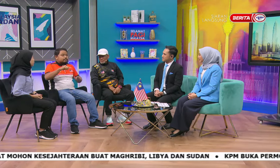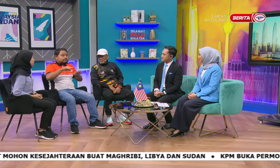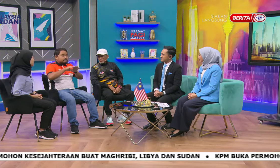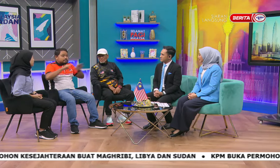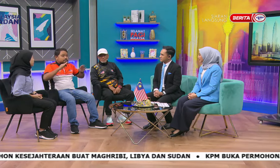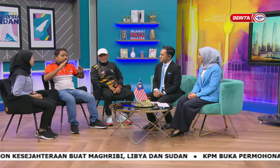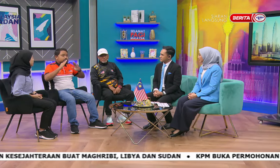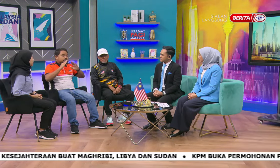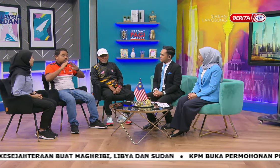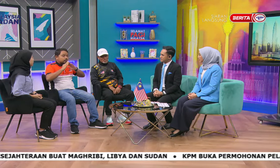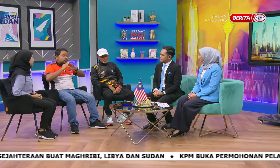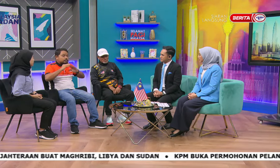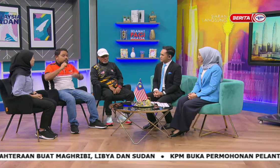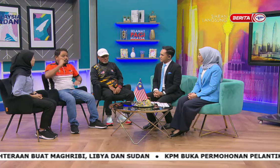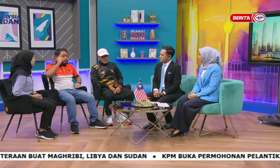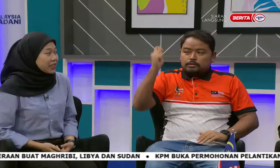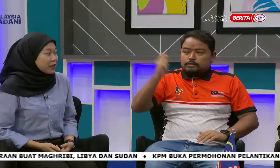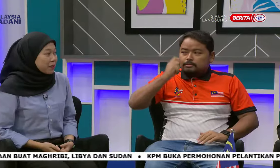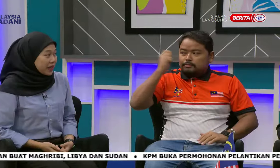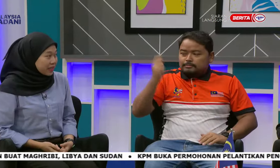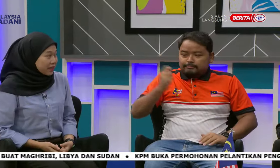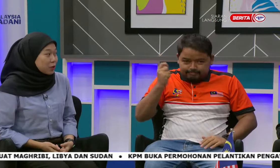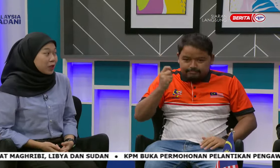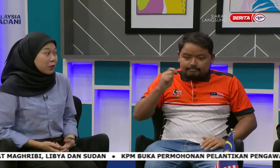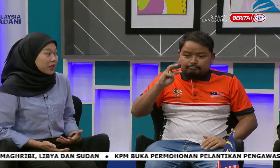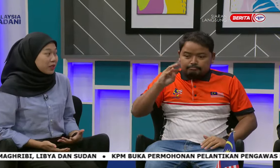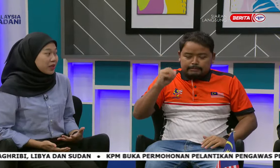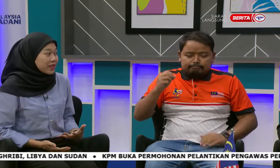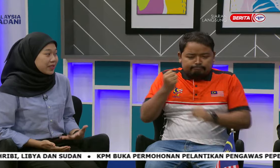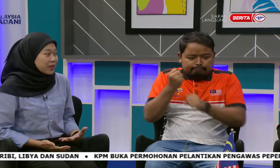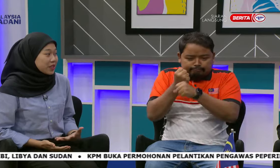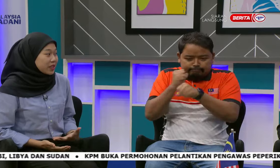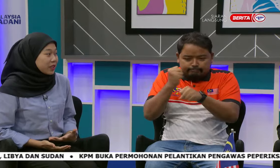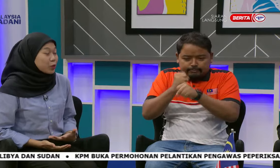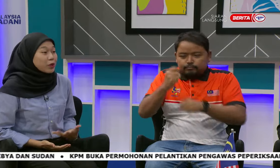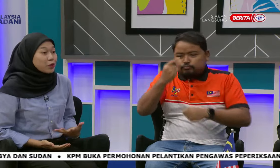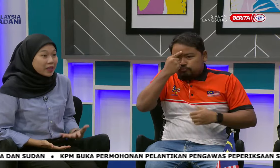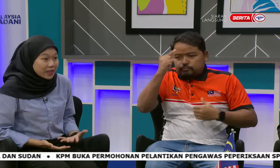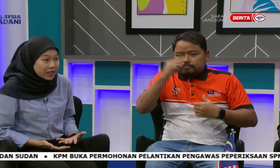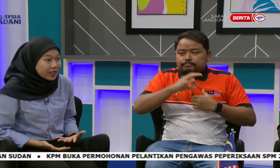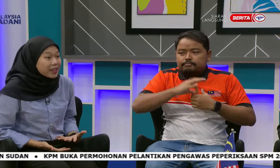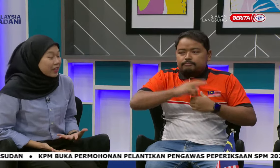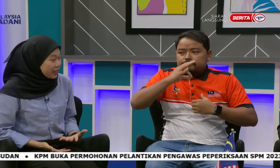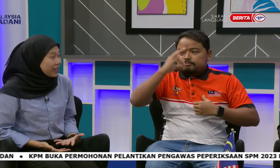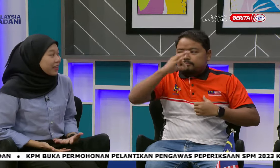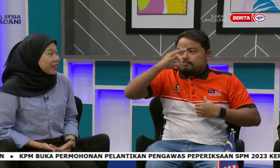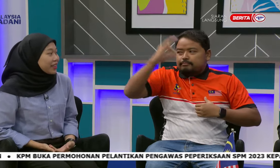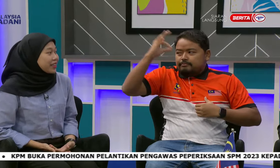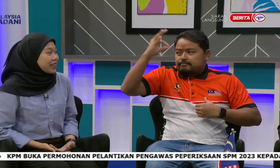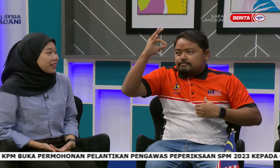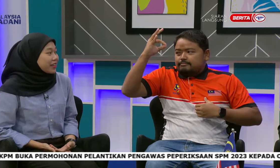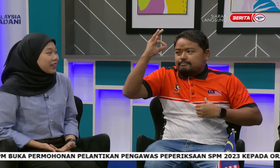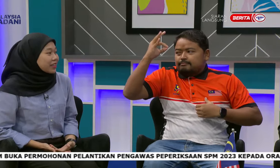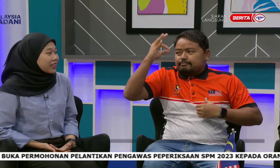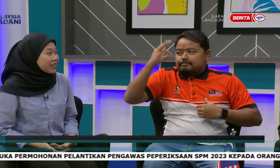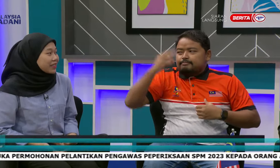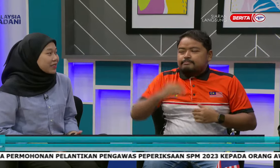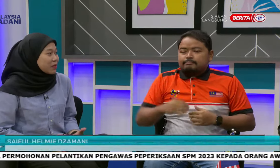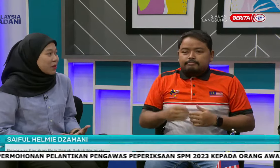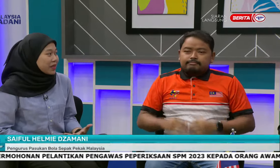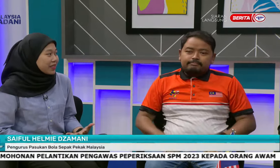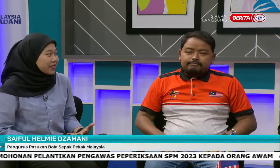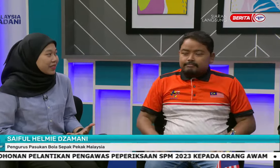bola sepak orang peka dunia kali keempat untuk tahun ini Malaysia menjadi tuan rumah oke dan